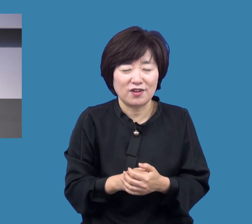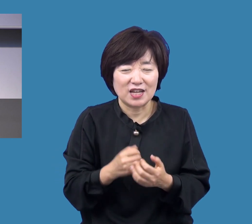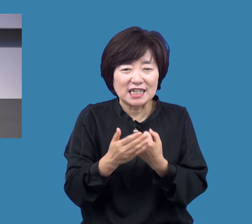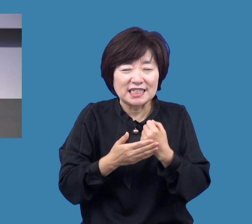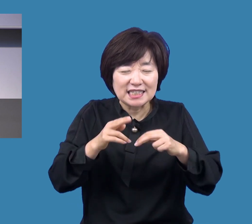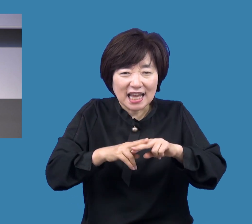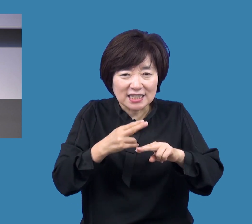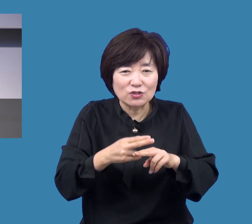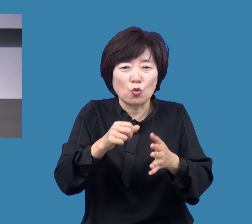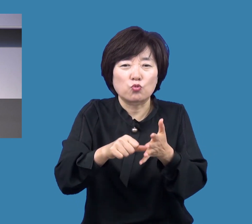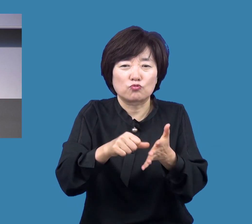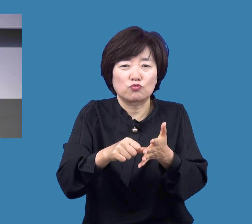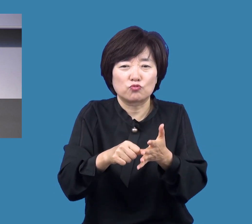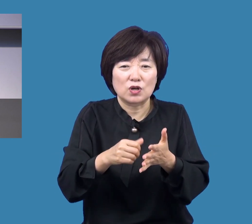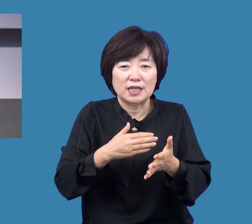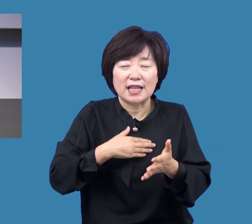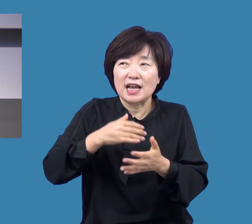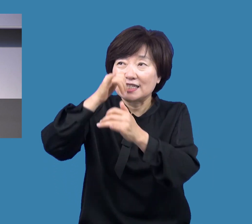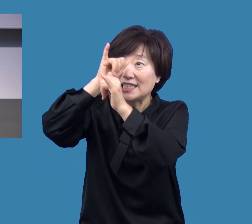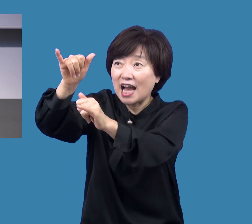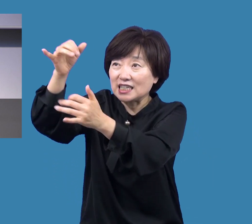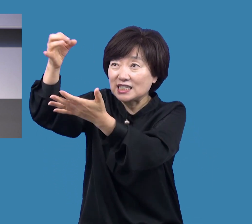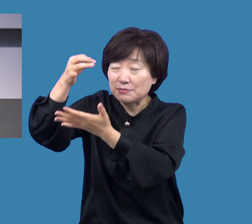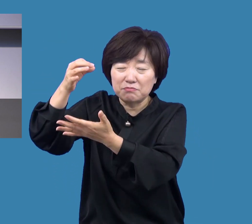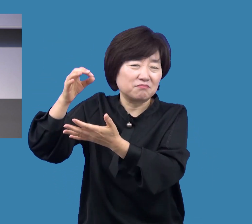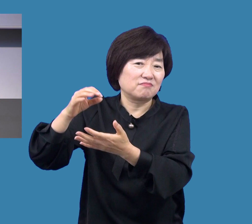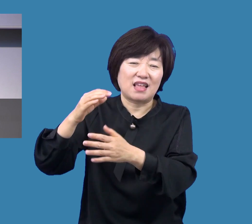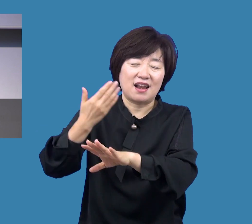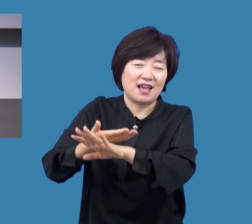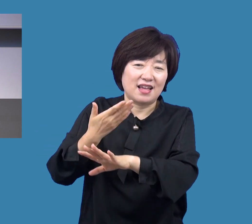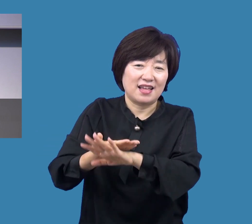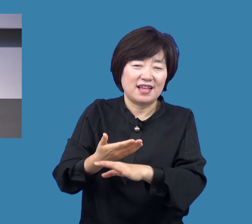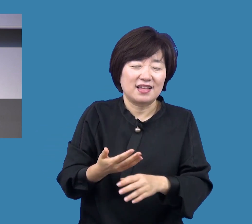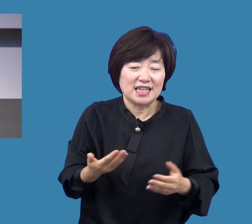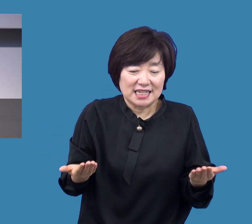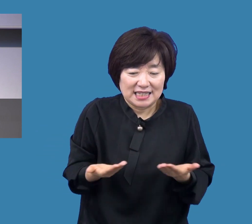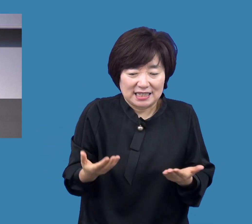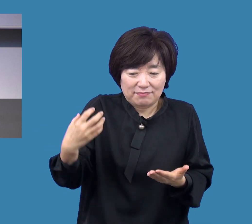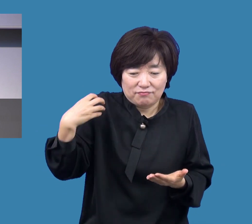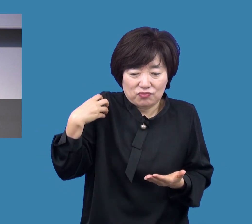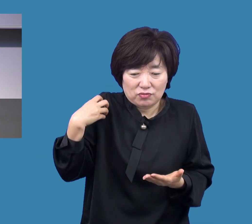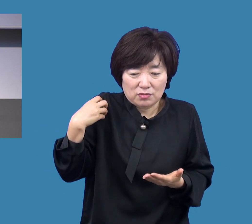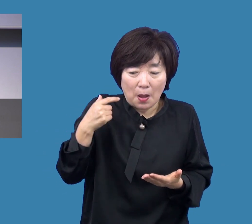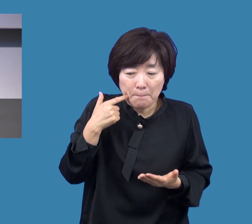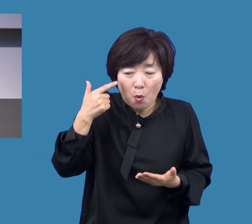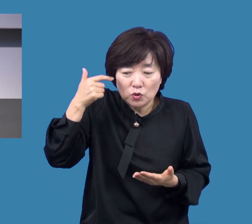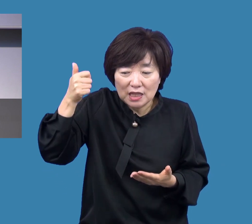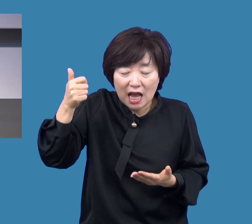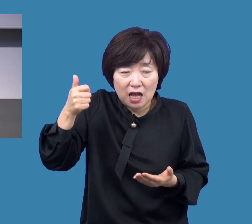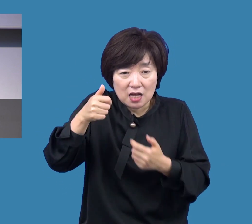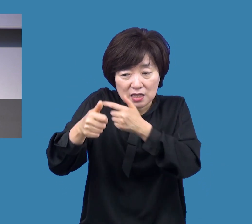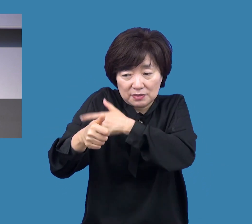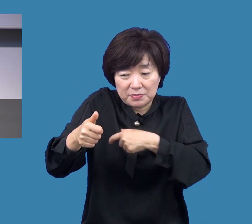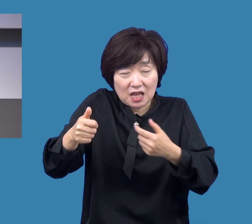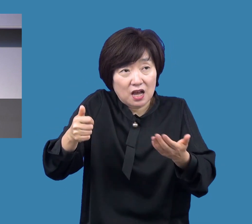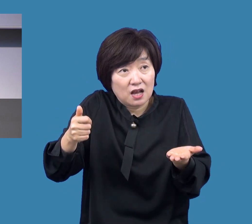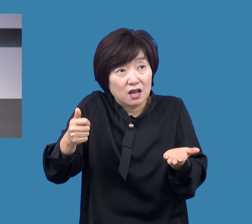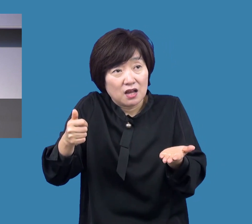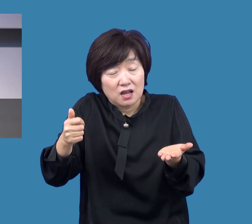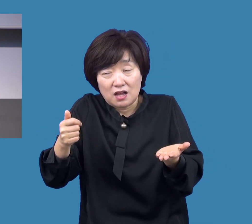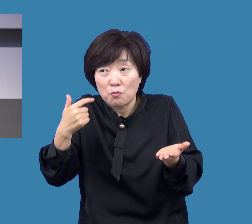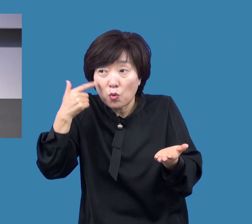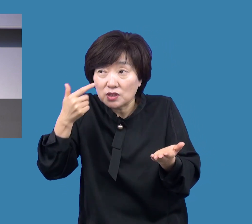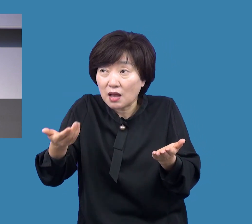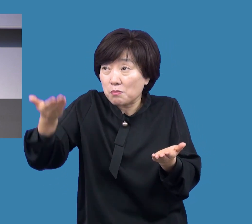은사는 도구예요. 상급과는 달라요. 직분도 마찬가지입니다. 목사가 집사보다 더 높은 계급이 아니고요, 목사가